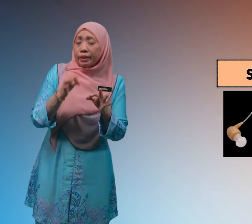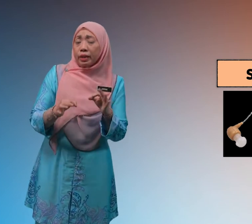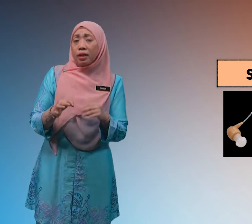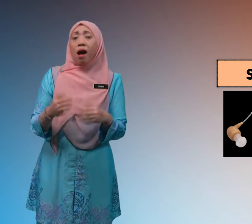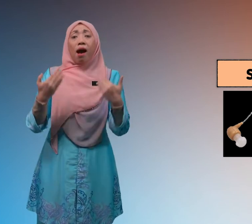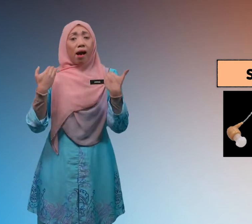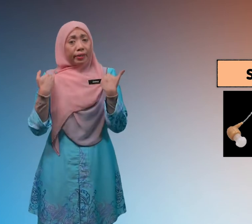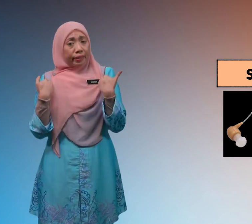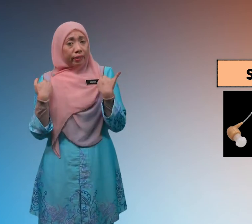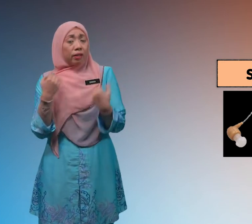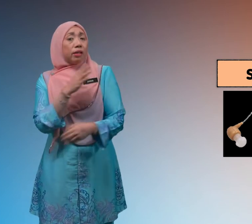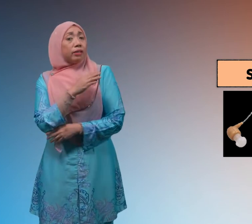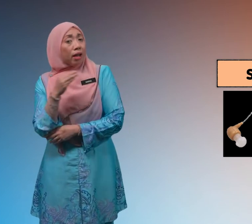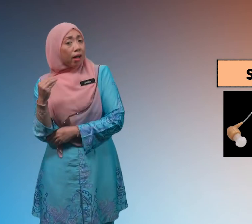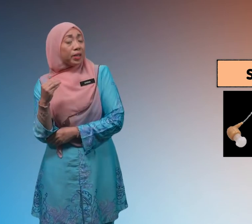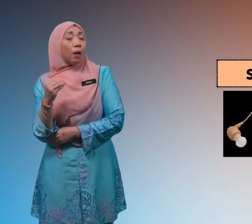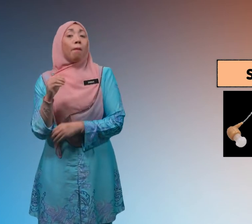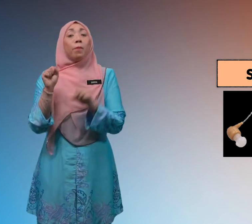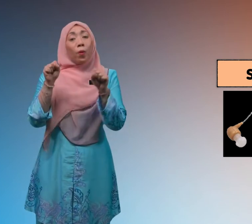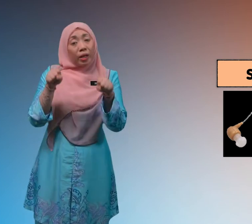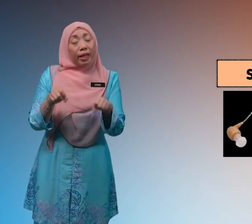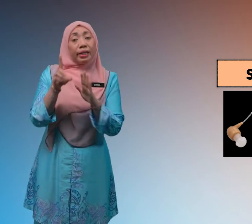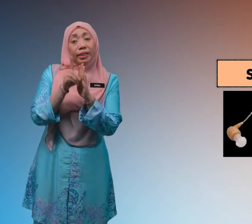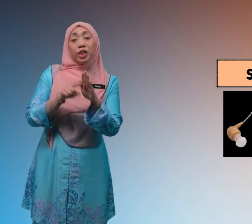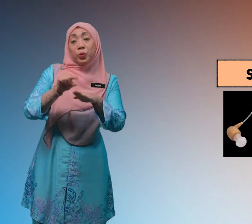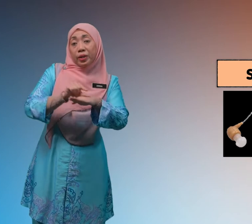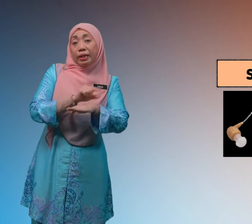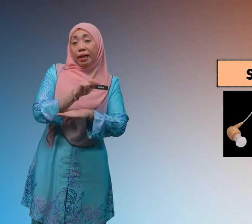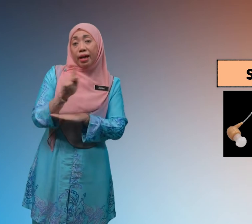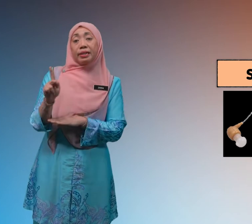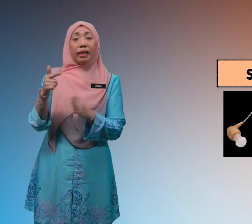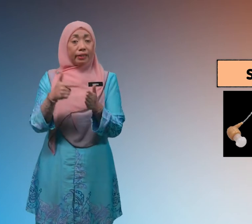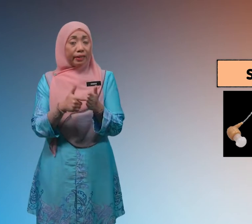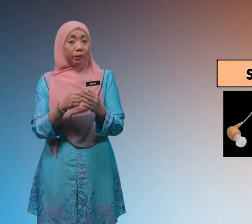Jika ada dan boleh digunakan lagi,